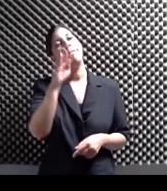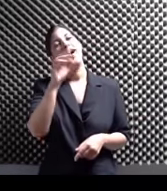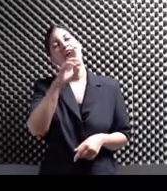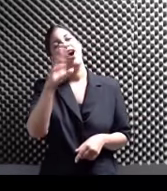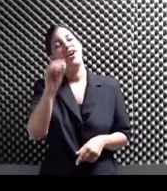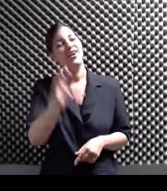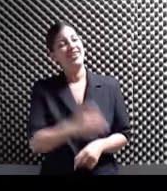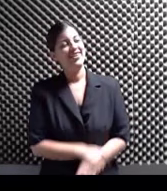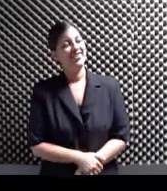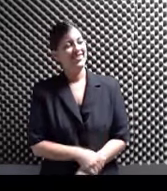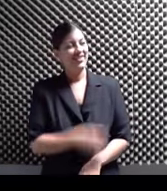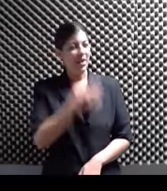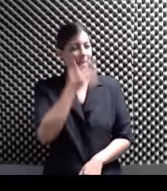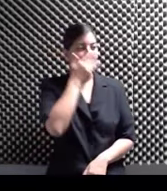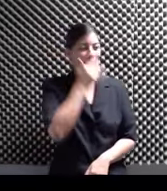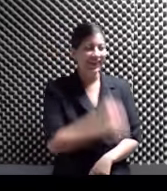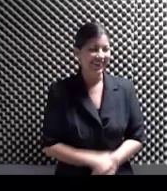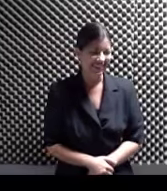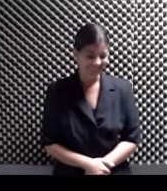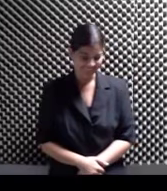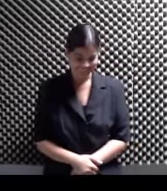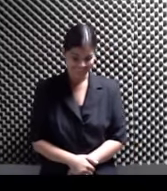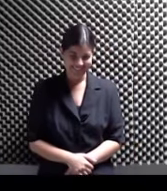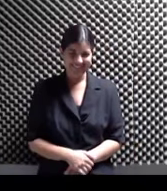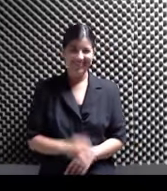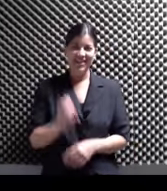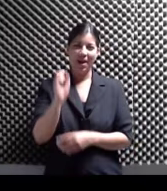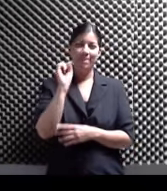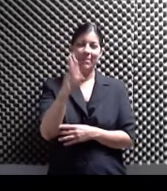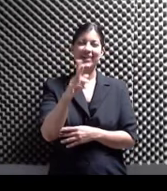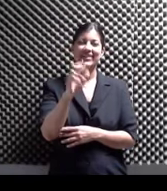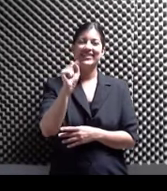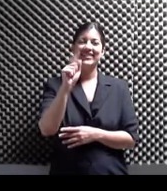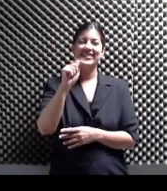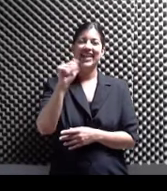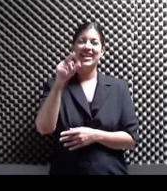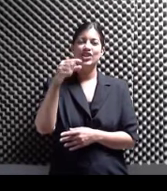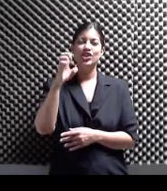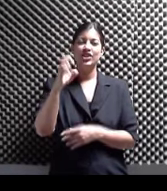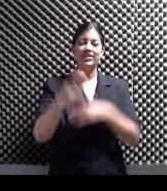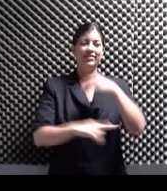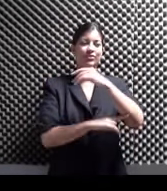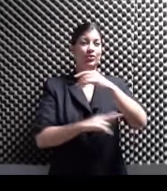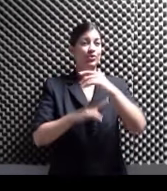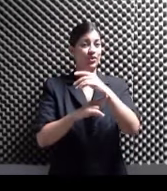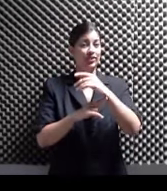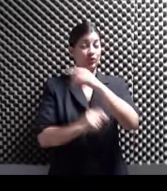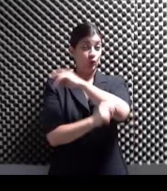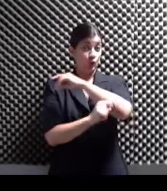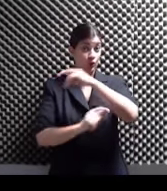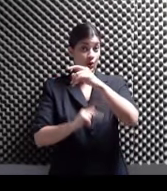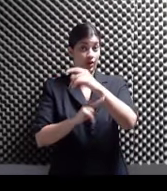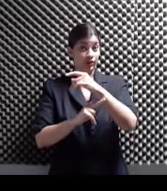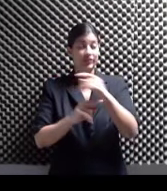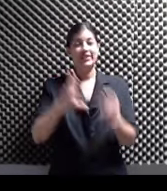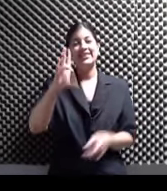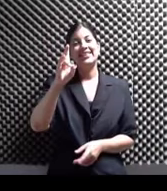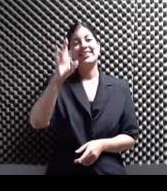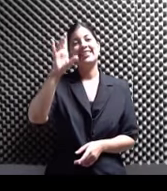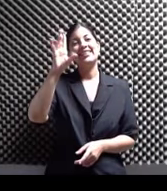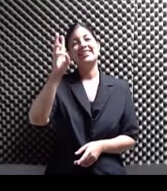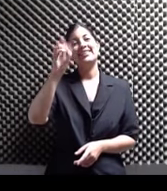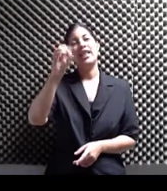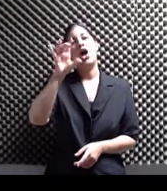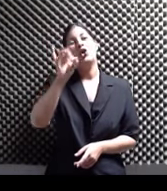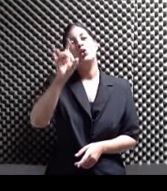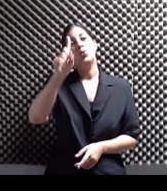Color bajo. Backstage by Jay Mill en Trujillo Alto, 760-8114. Mire, tienen que ir para allá porque de